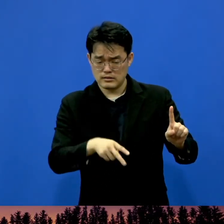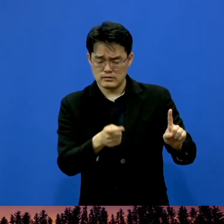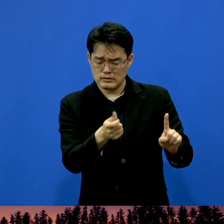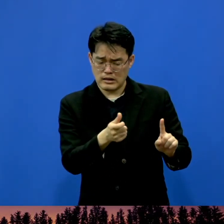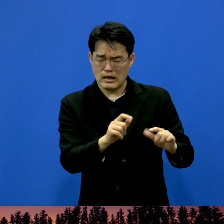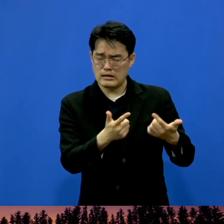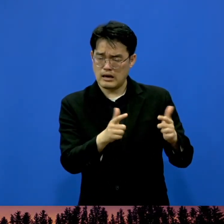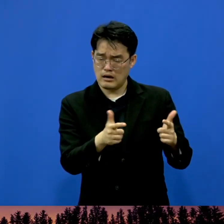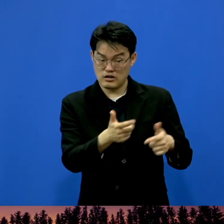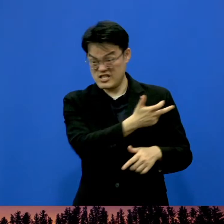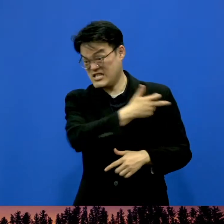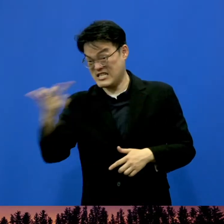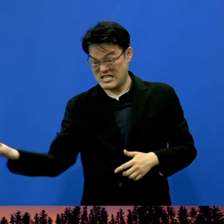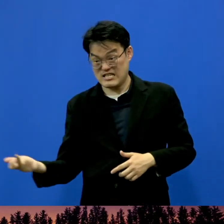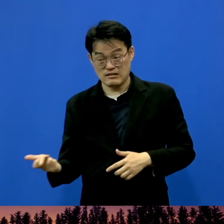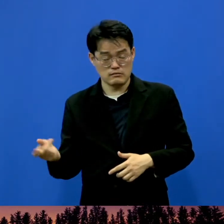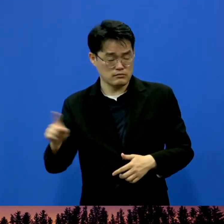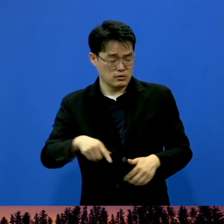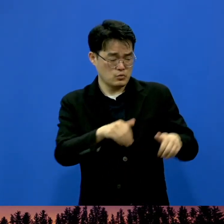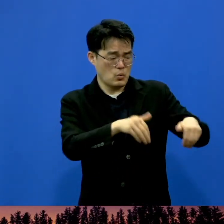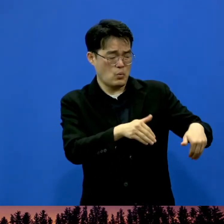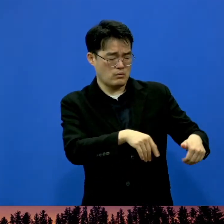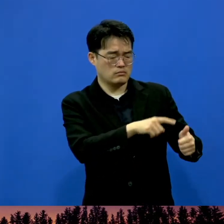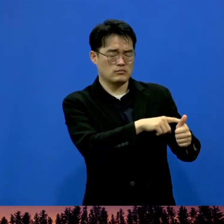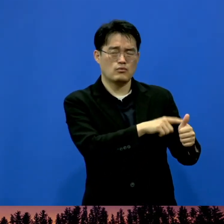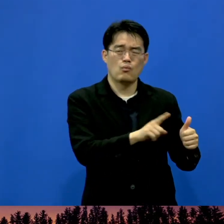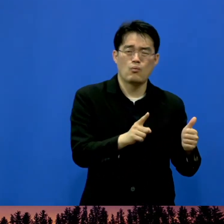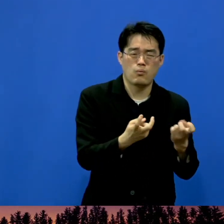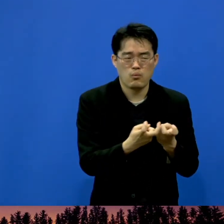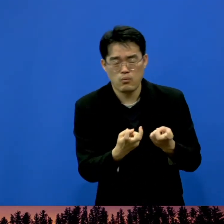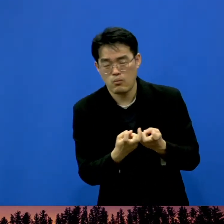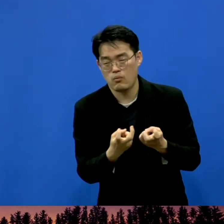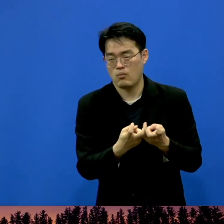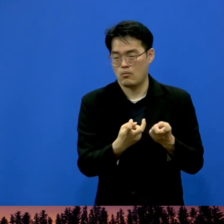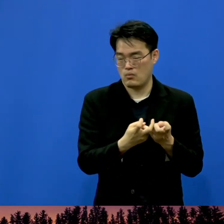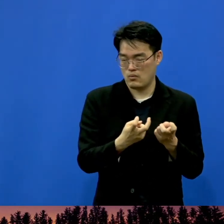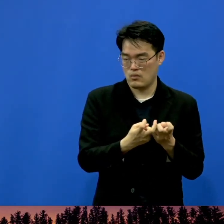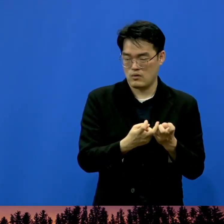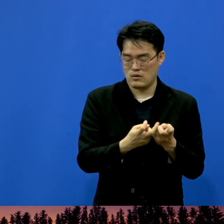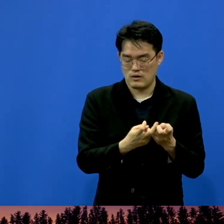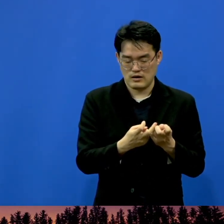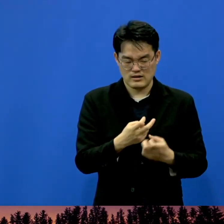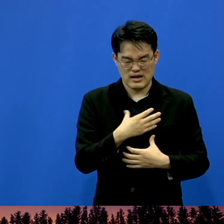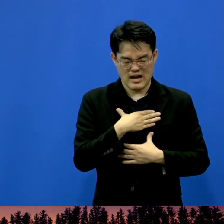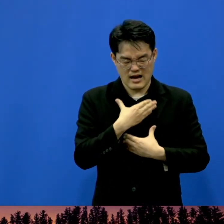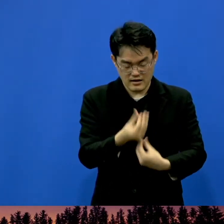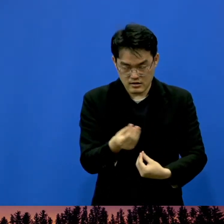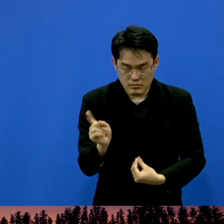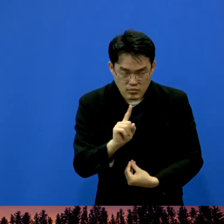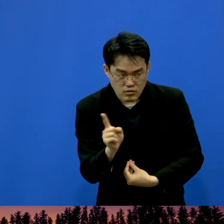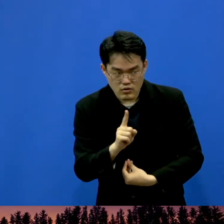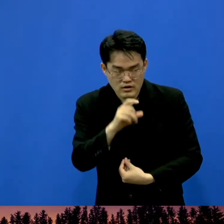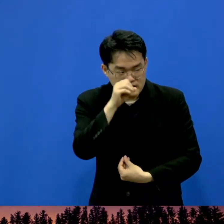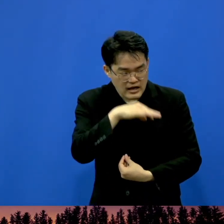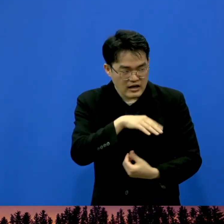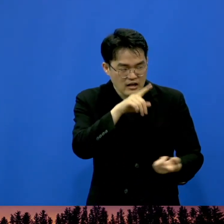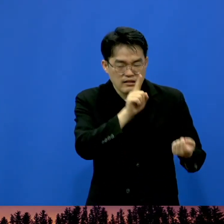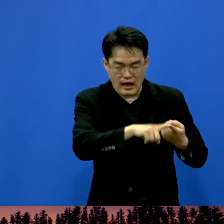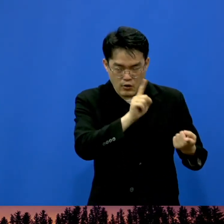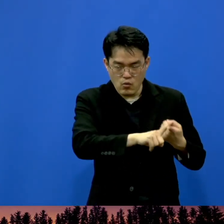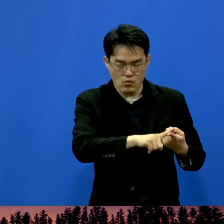말이죠. 종으로서는 두려움이 있는 겁니다. 이걸 어떻게 하지? 가장 안전한 거는 묻어두는 거야. 이렇게